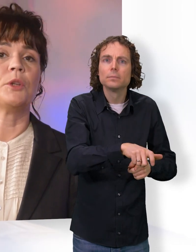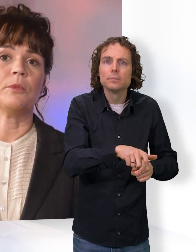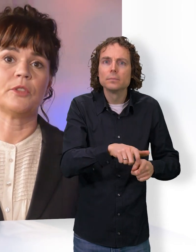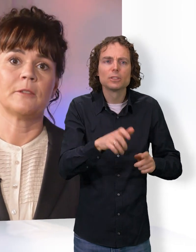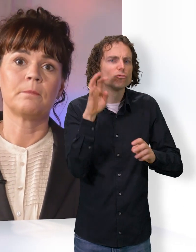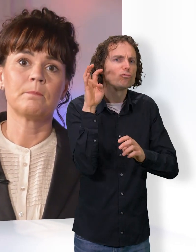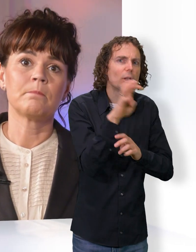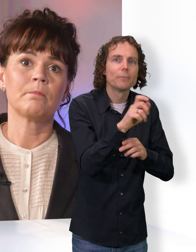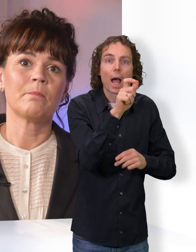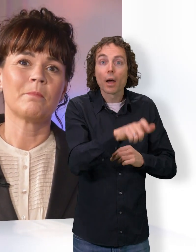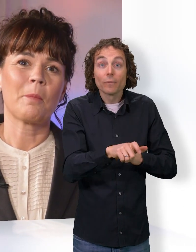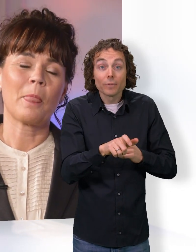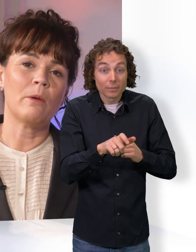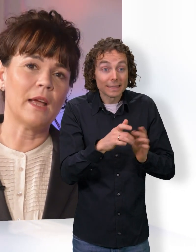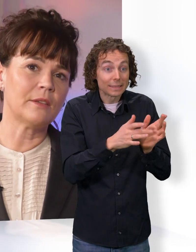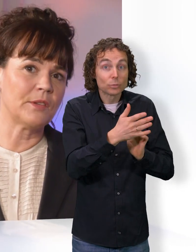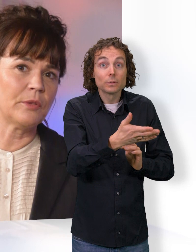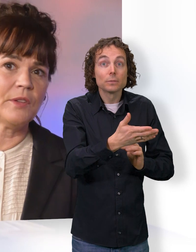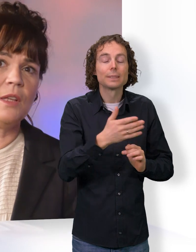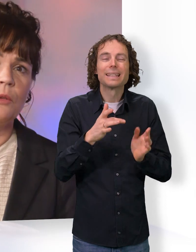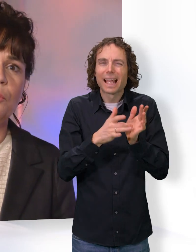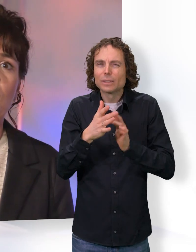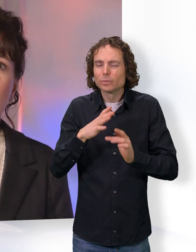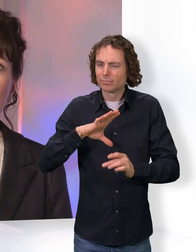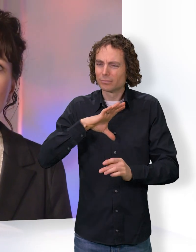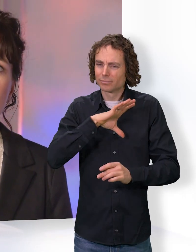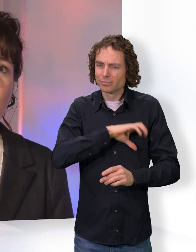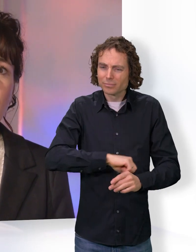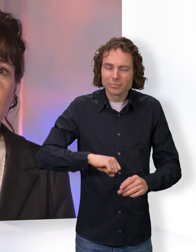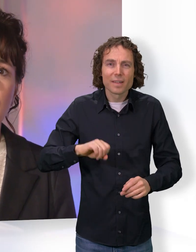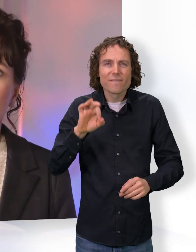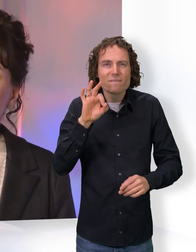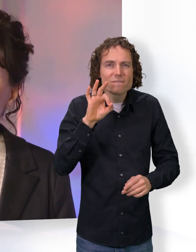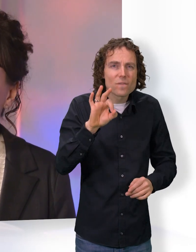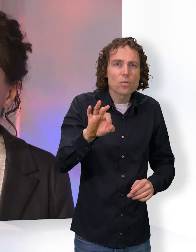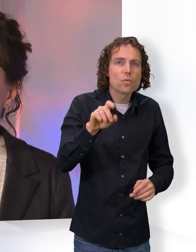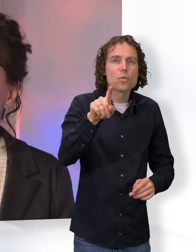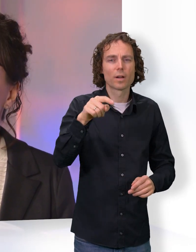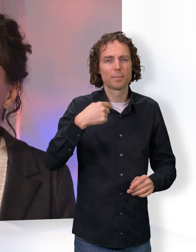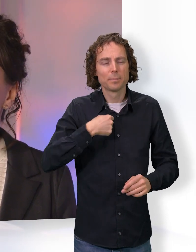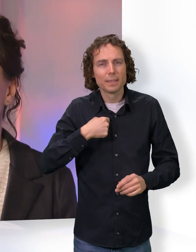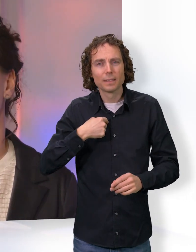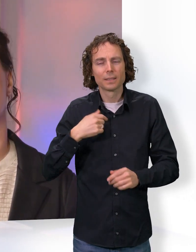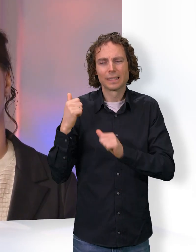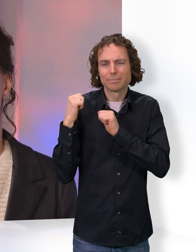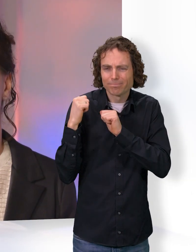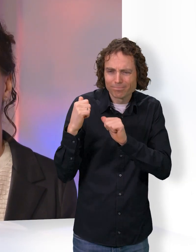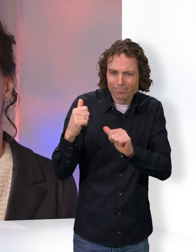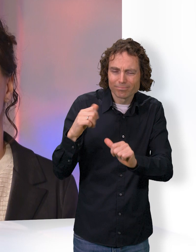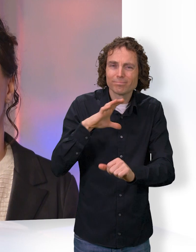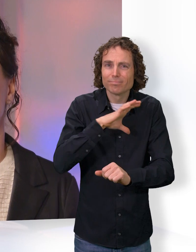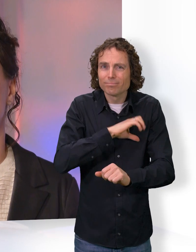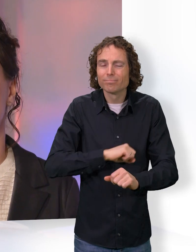und beschimpft. Und er hat es für sie und für mich ertragen, getragen und